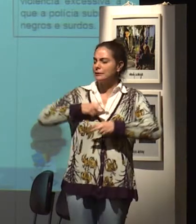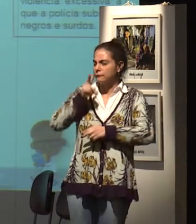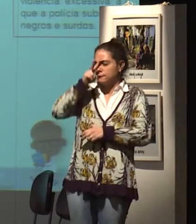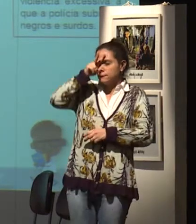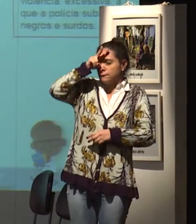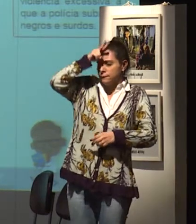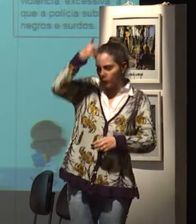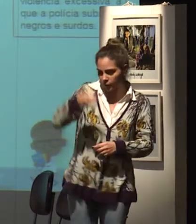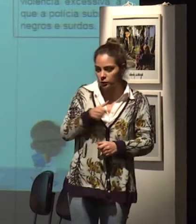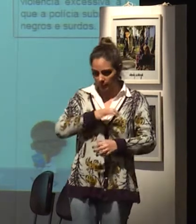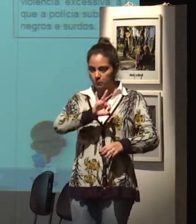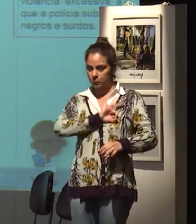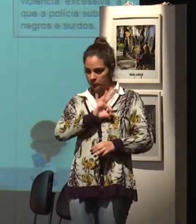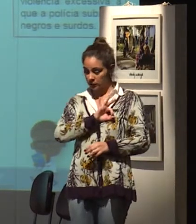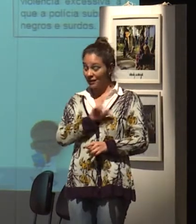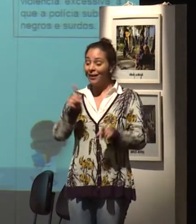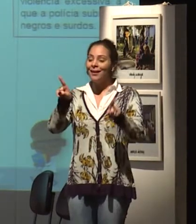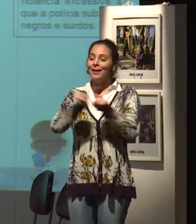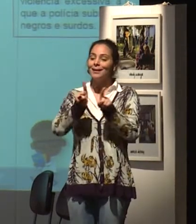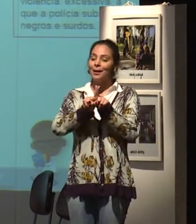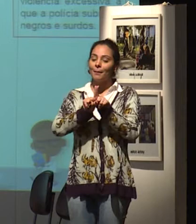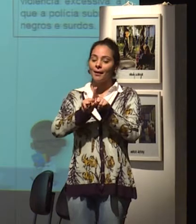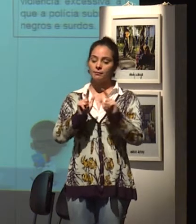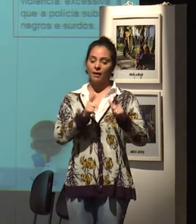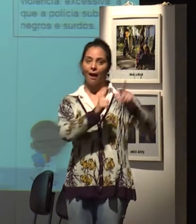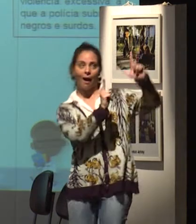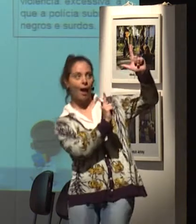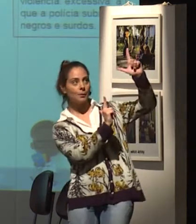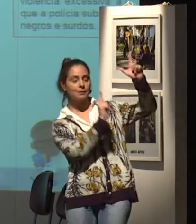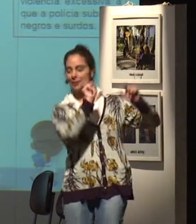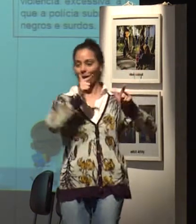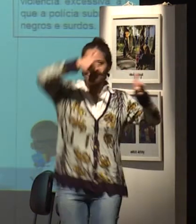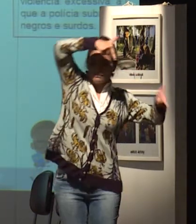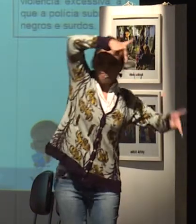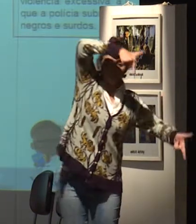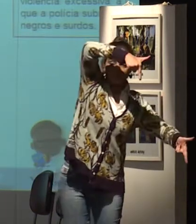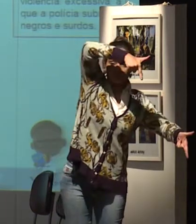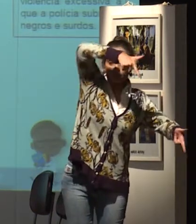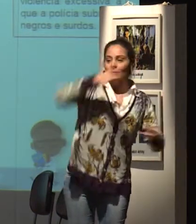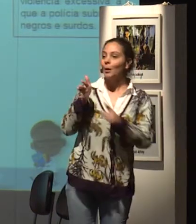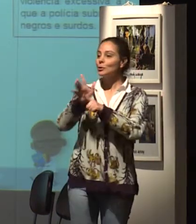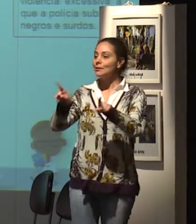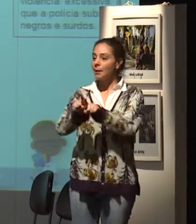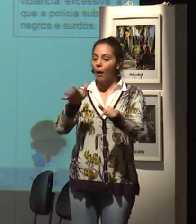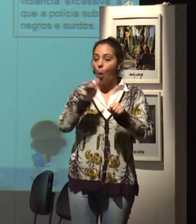violência, uma violência bem forte que é feita pela polícia. A arma também não vem de baixo para cima, ela vem de cima para